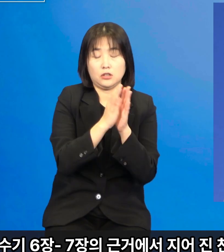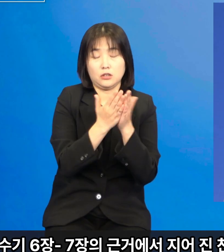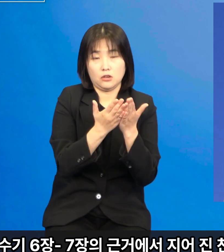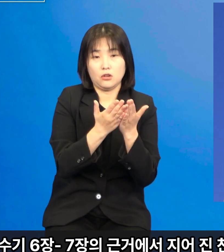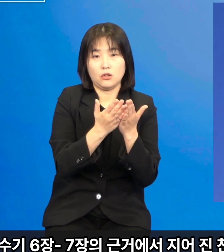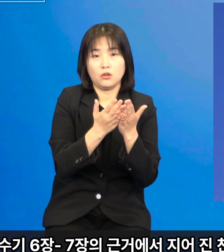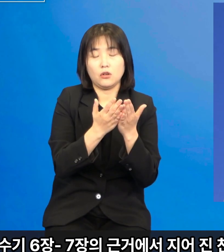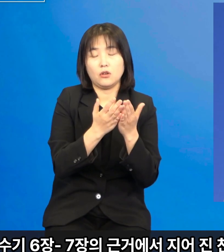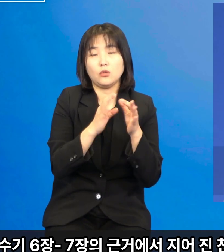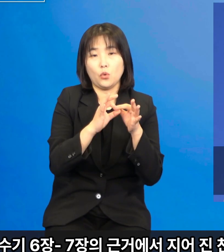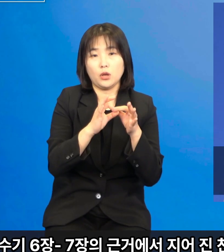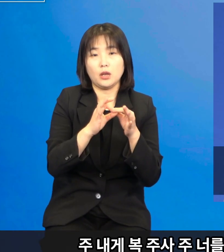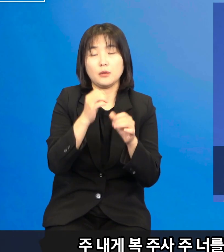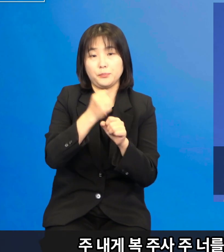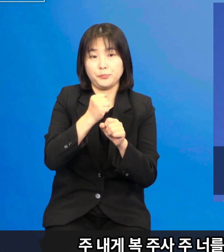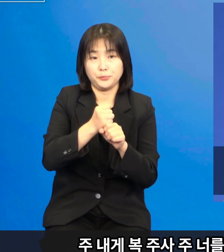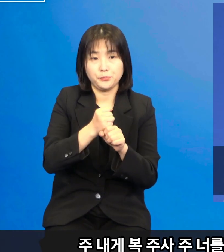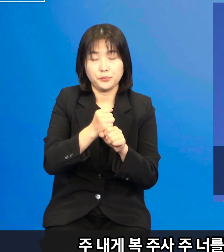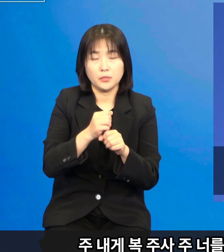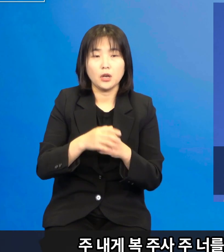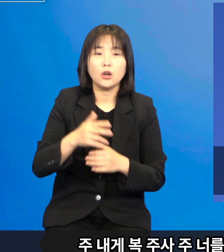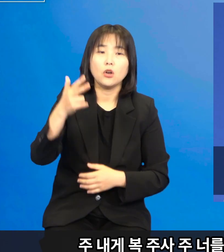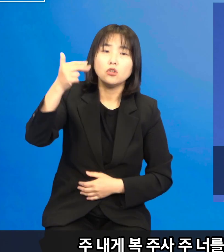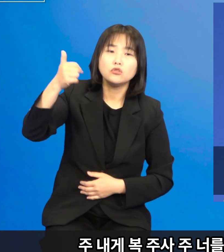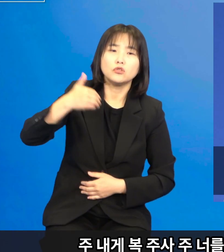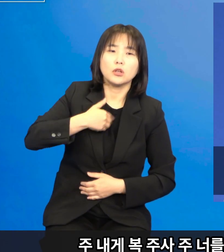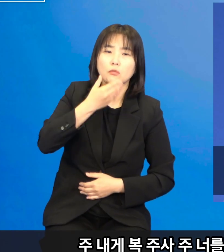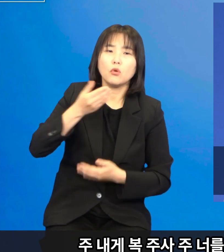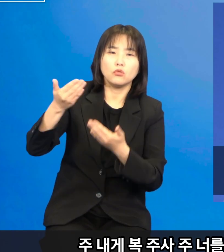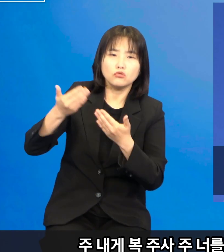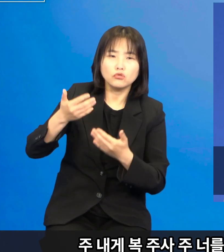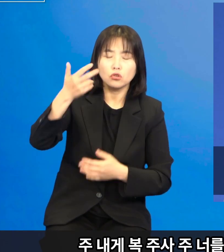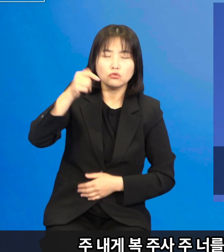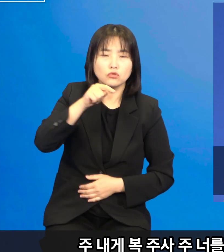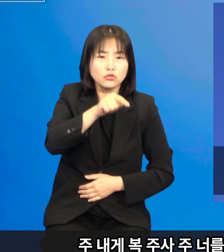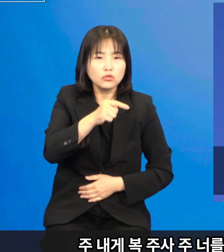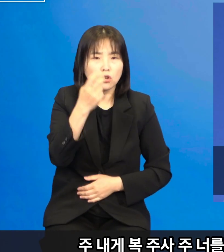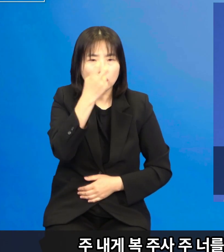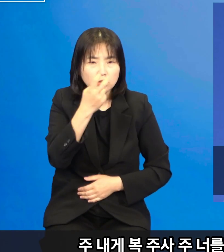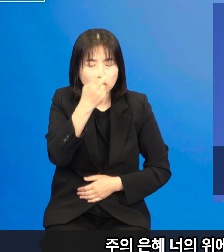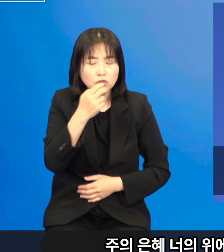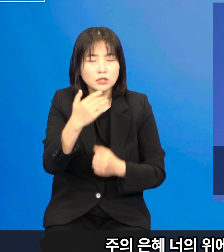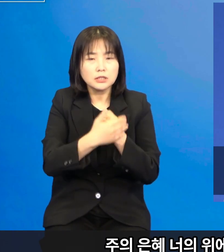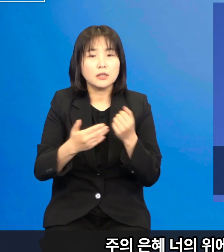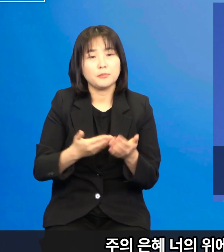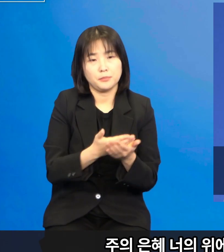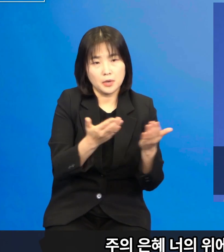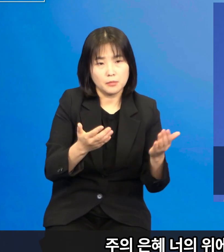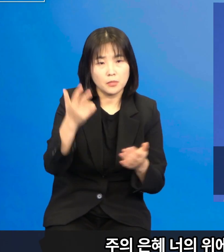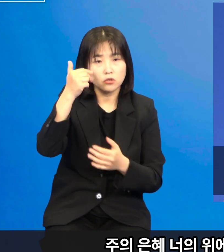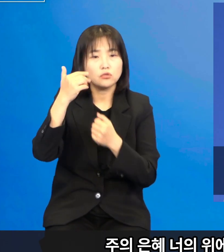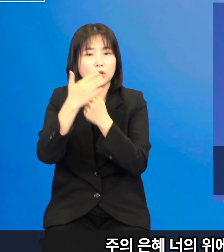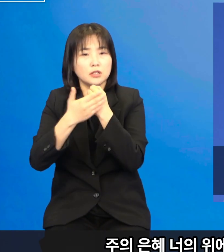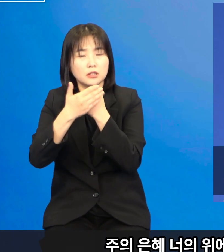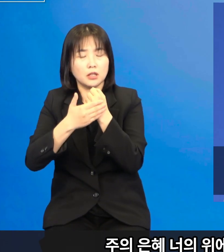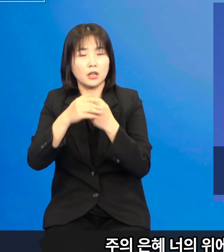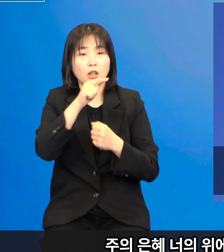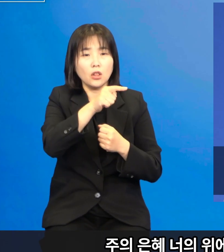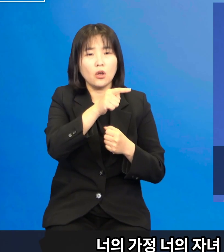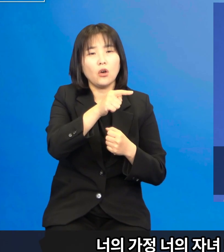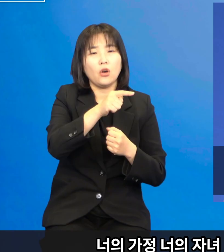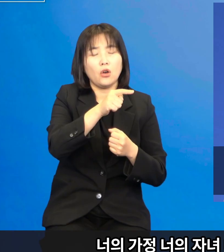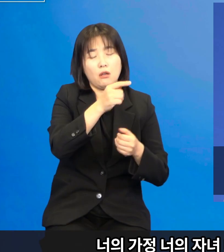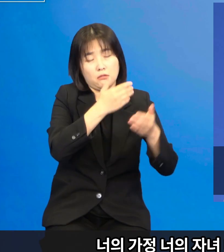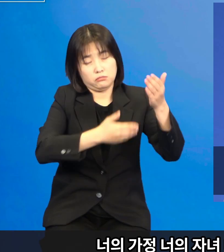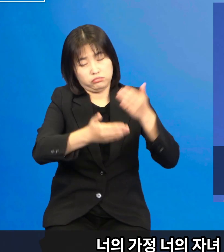찬양이에요. 가사가 이렇게 되어 있습니다. 주 내게 복 주사 주 너를 지키시고 은혜 베푸시네. 주의 은혜 너의 위에 천대까지